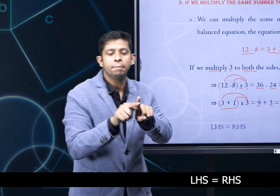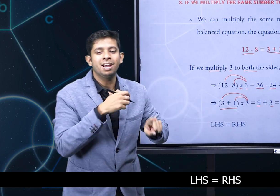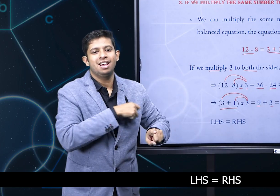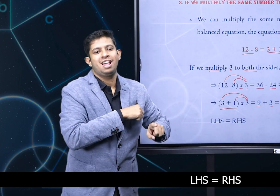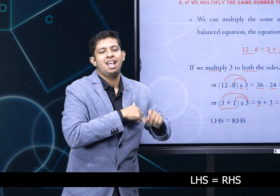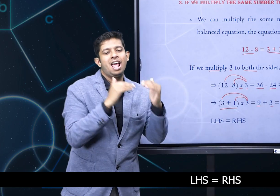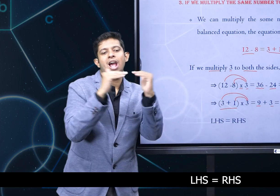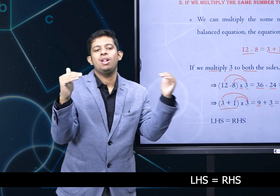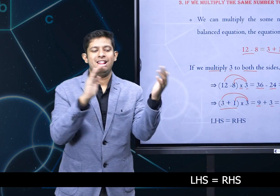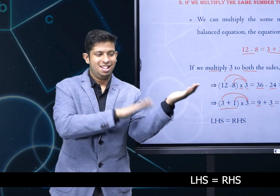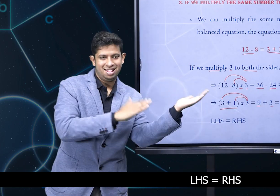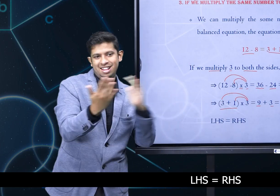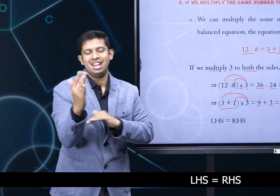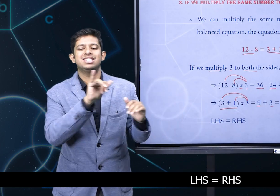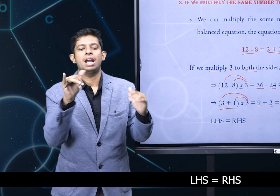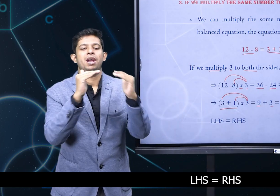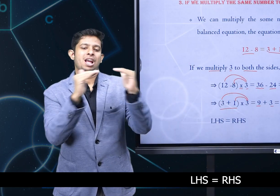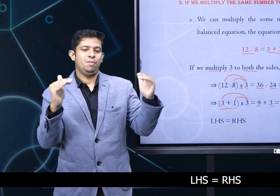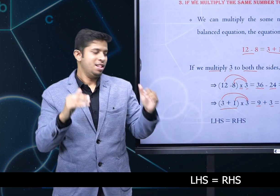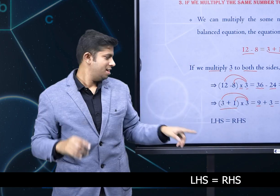LHS equals to RHS.